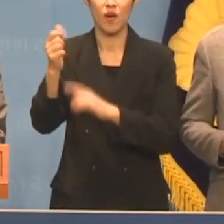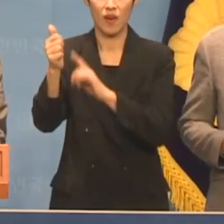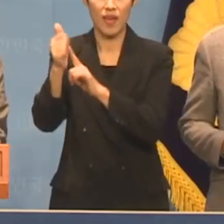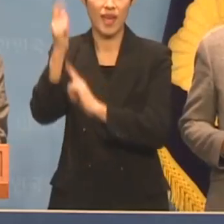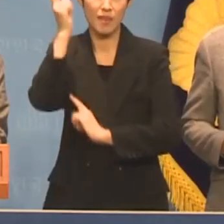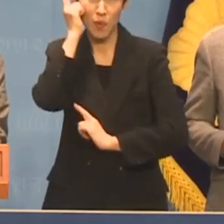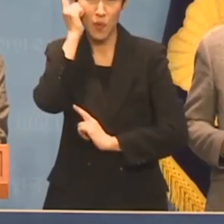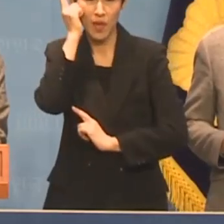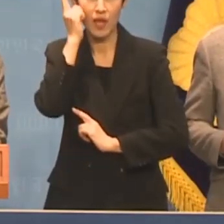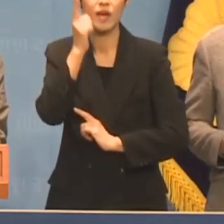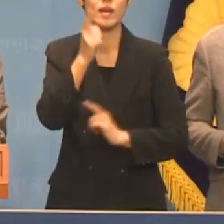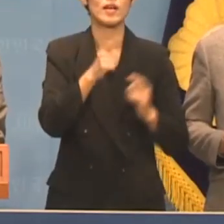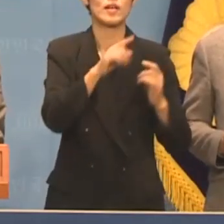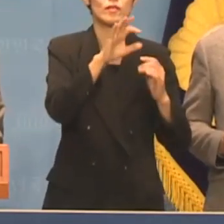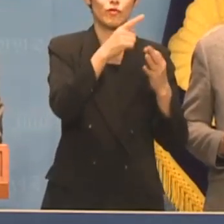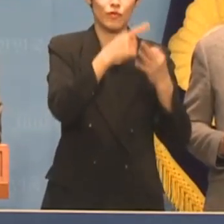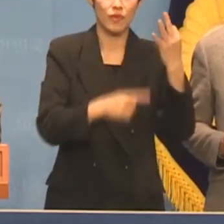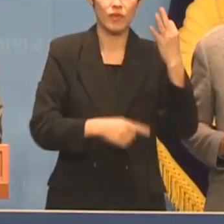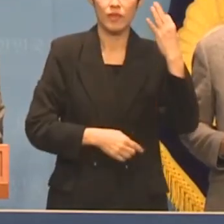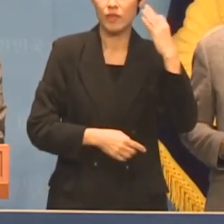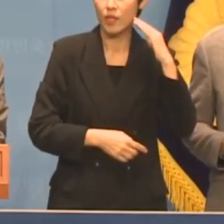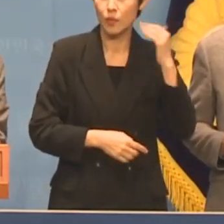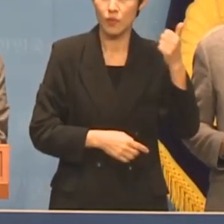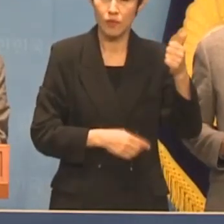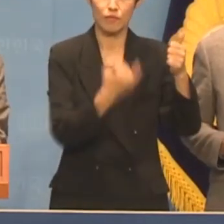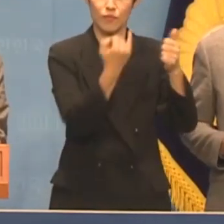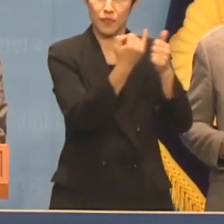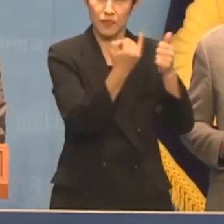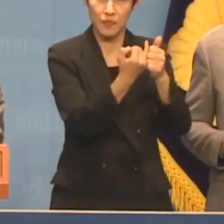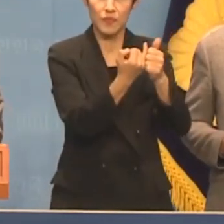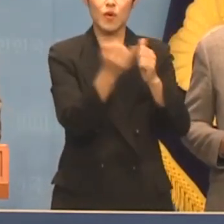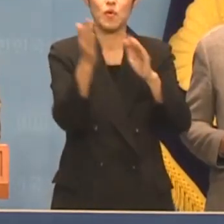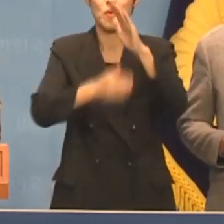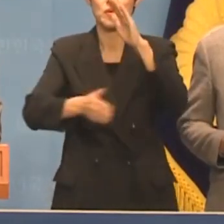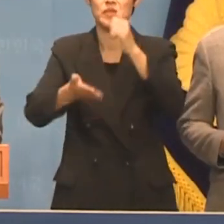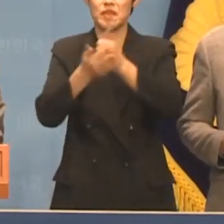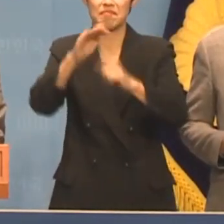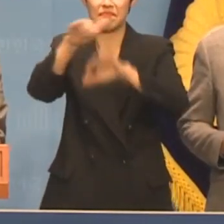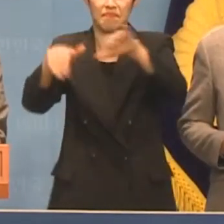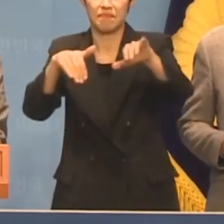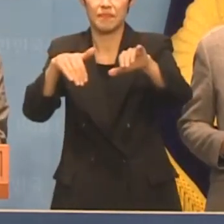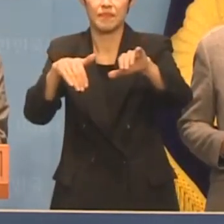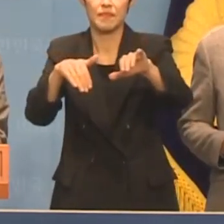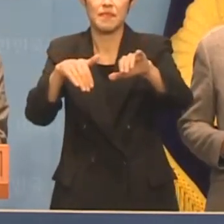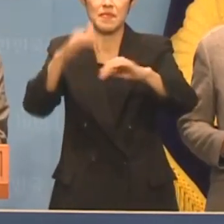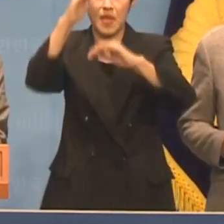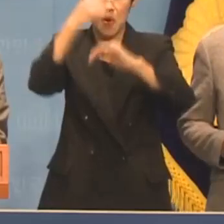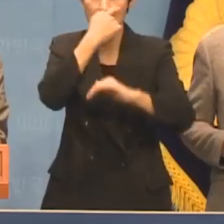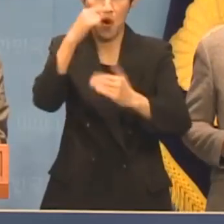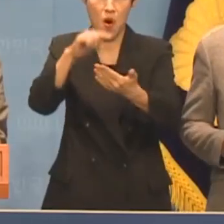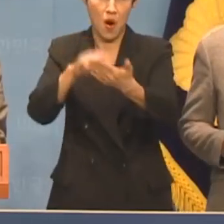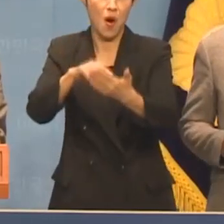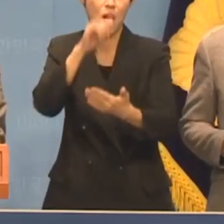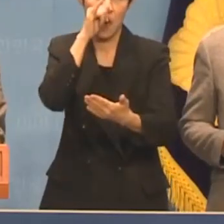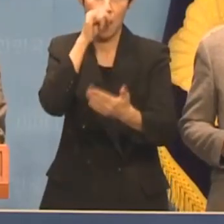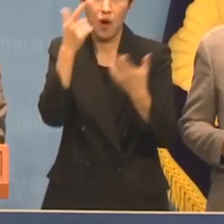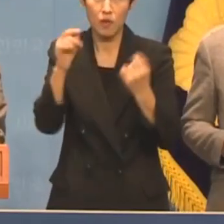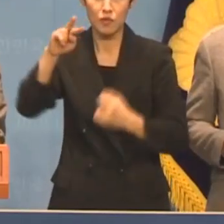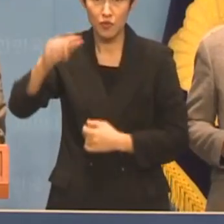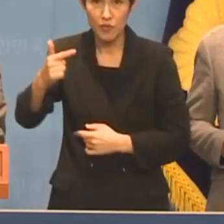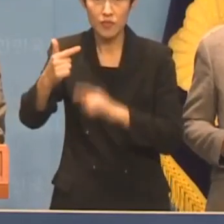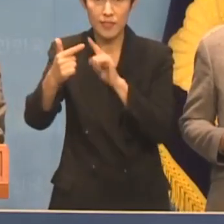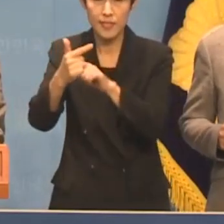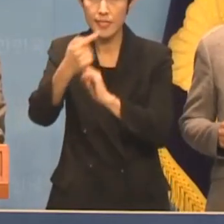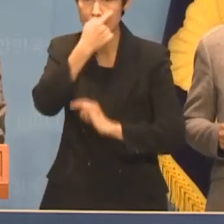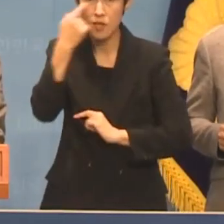윤석열, 김건희의 공천 개입 증거가 잠자고 있었던 것처럼 윤상현 의원이 절대 빠져나가지 못하는 증거